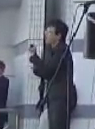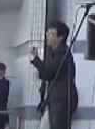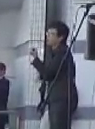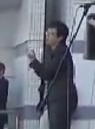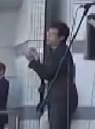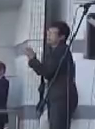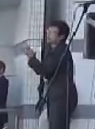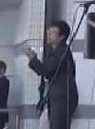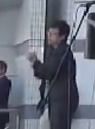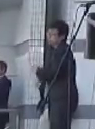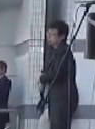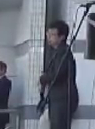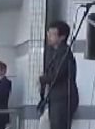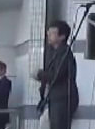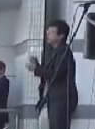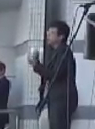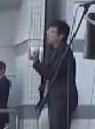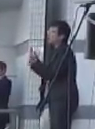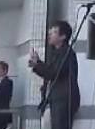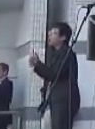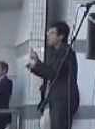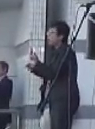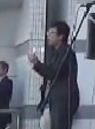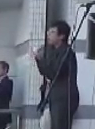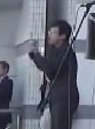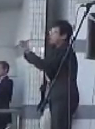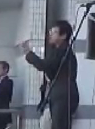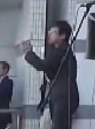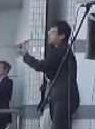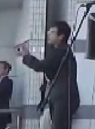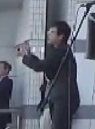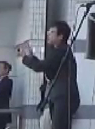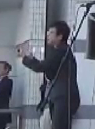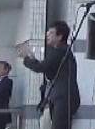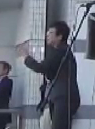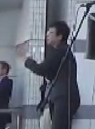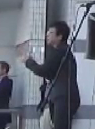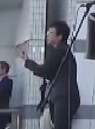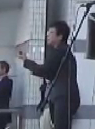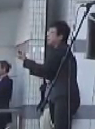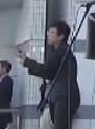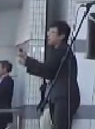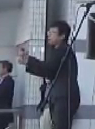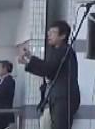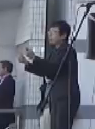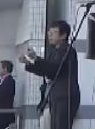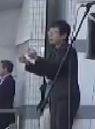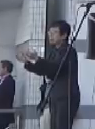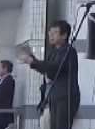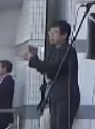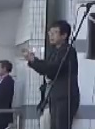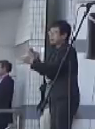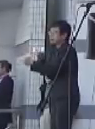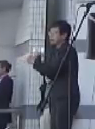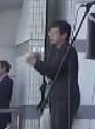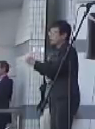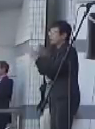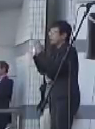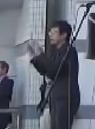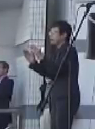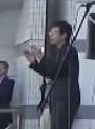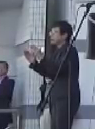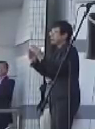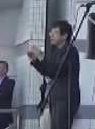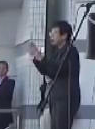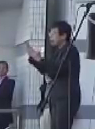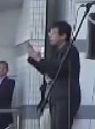とするものです。その法案は提出以降今日まで衆議院の経済産業委員会で一度